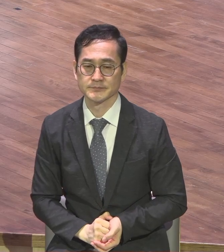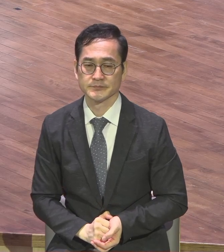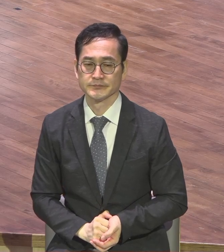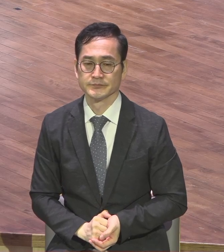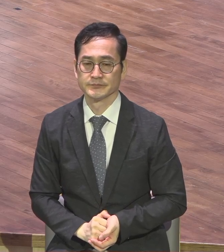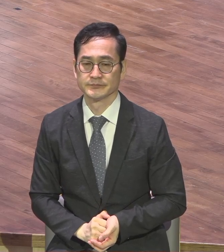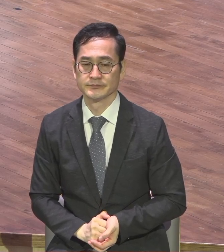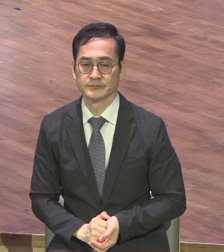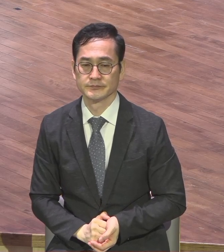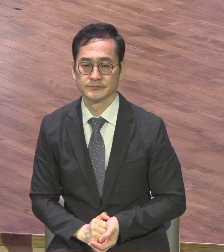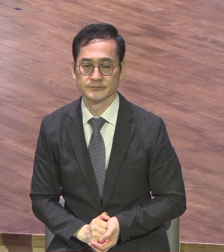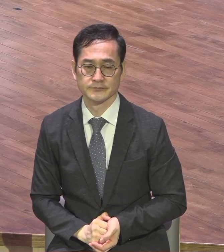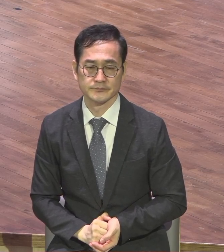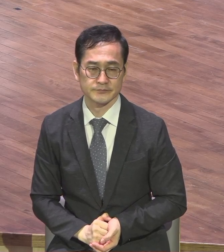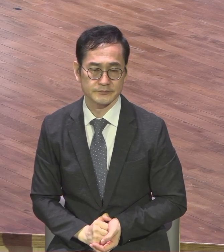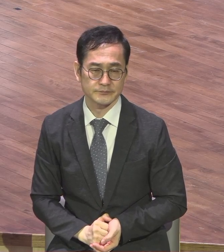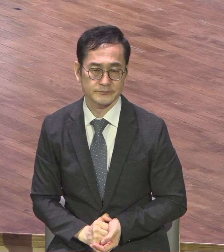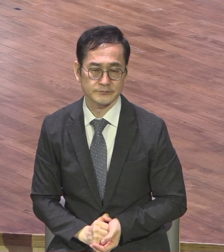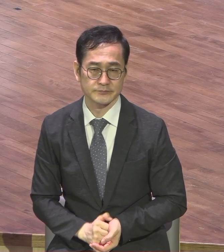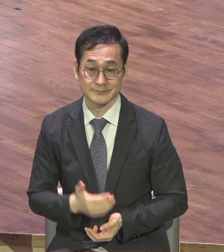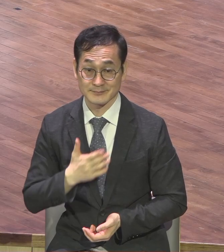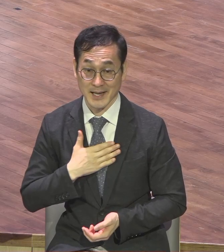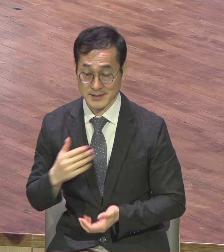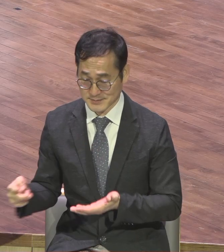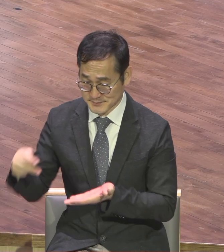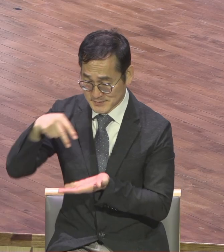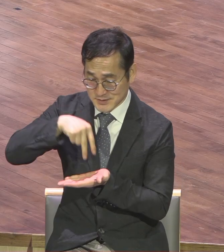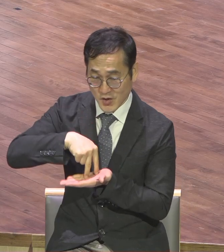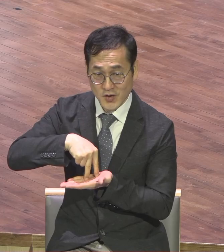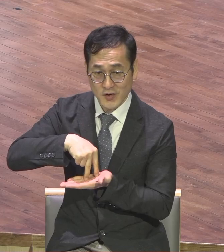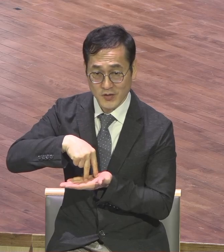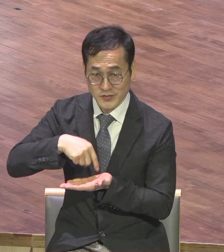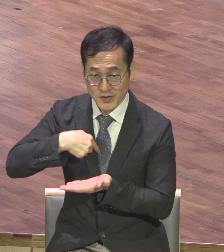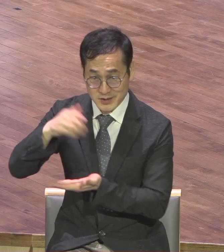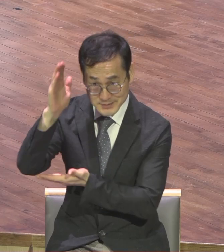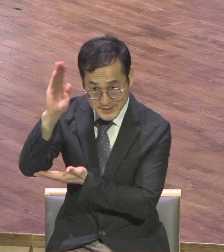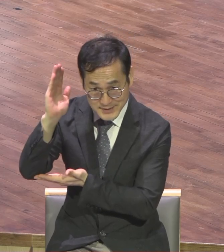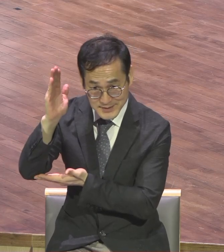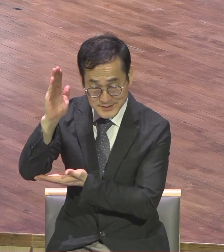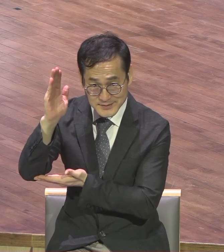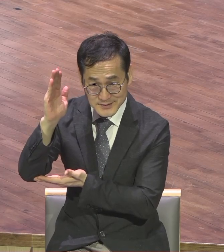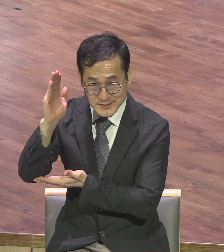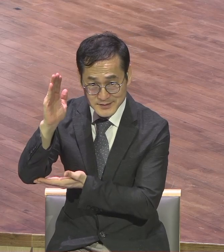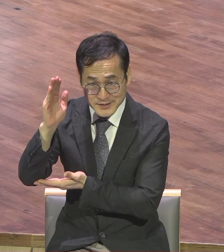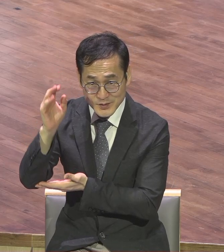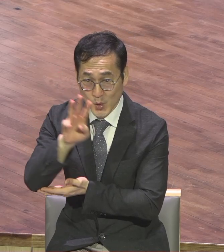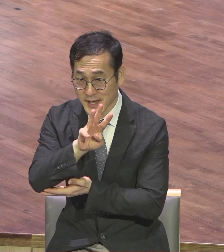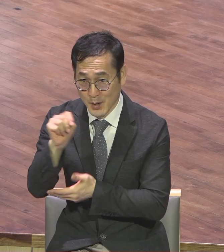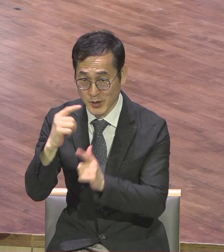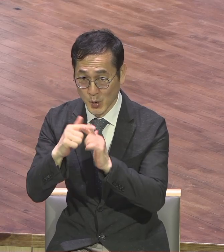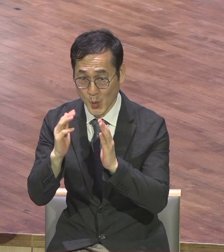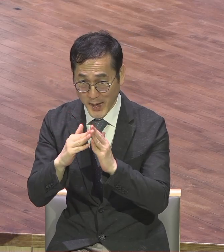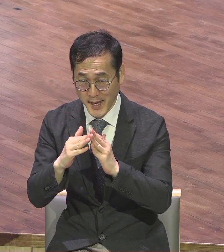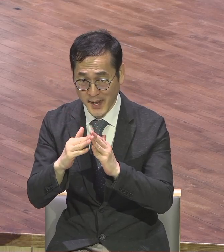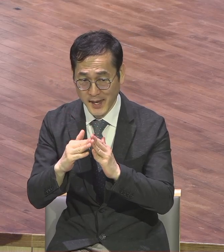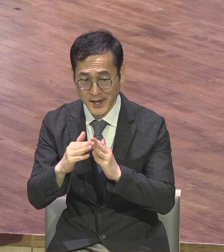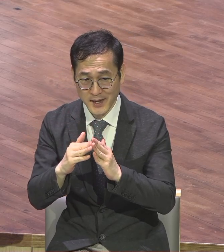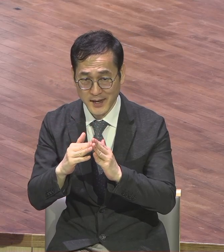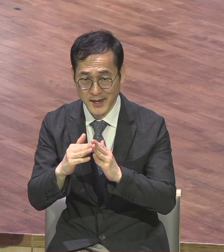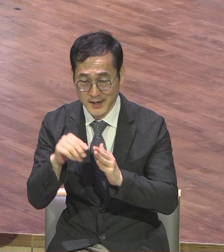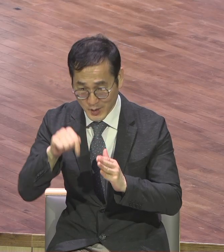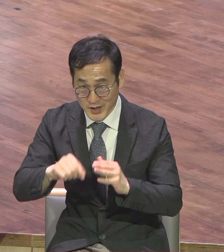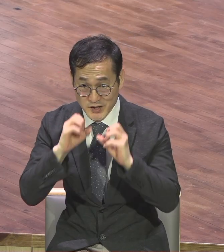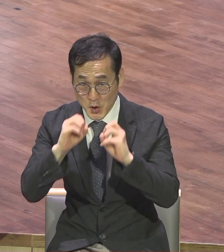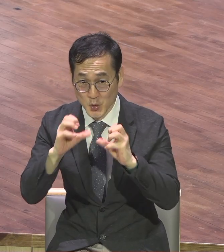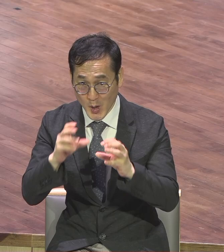지금 저 자신도 이 자리에 서 있는 것도, 예원교회가 성경적 전도운동을 하게 된 것도